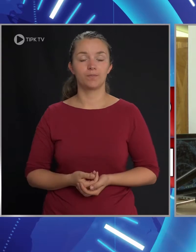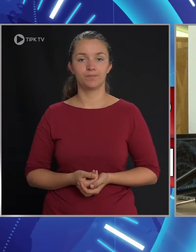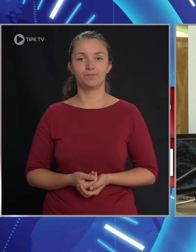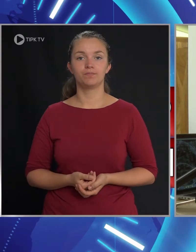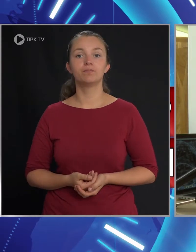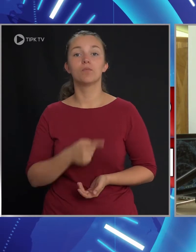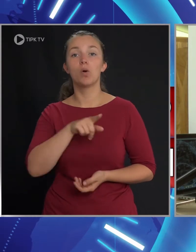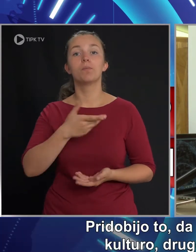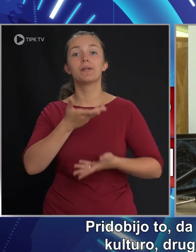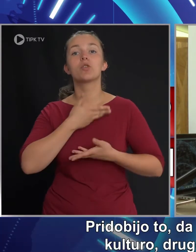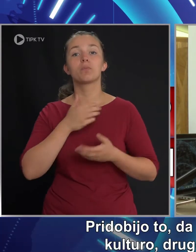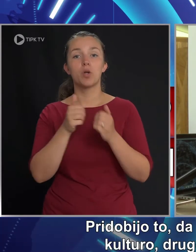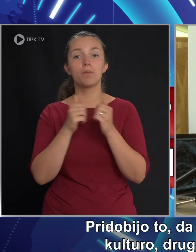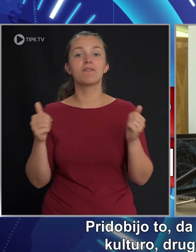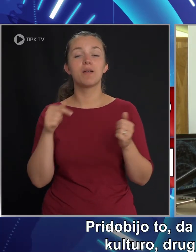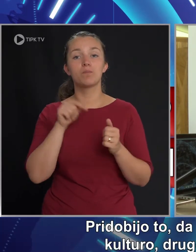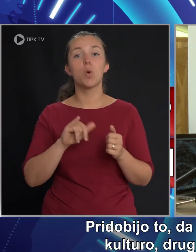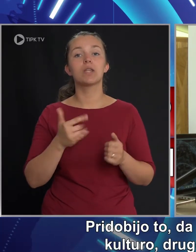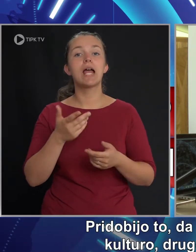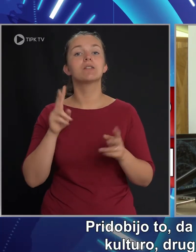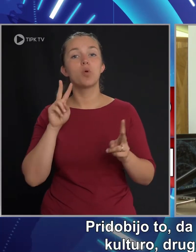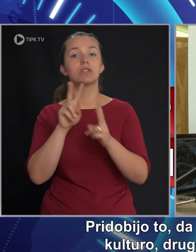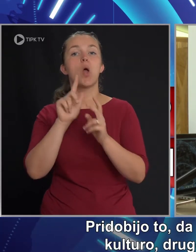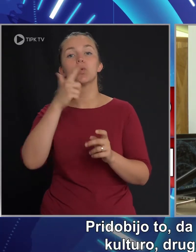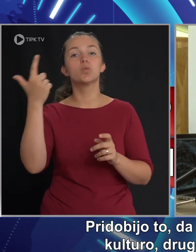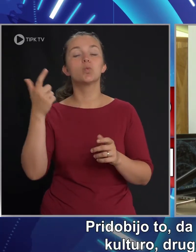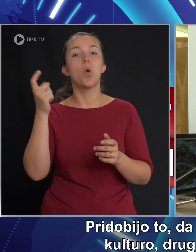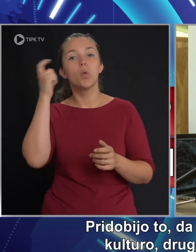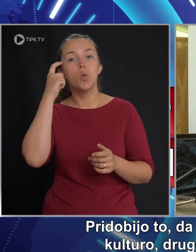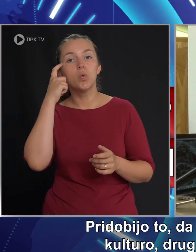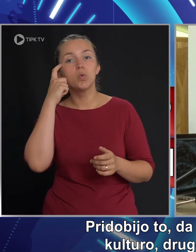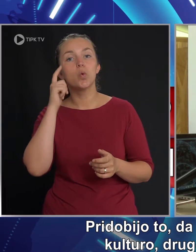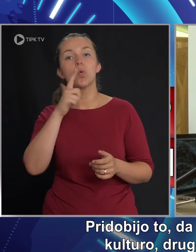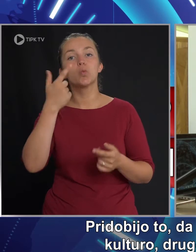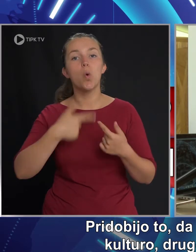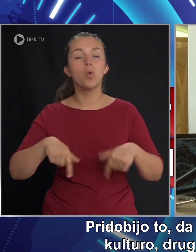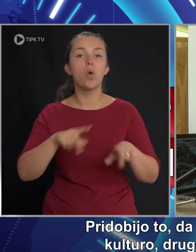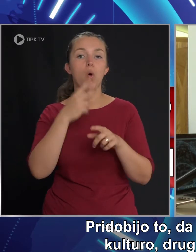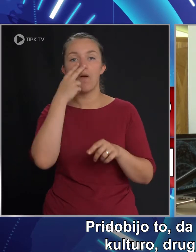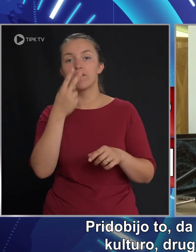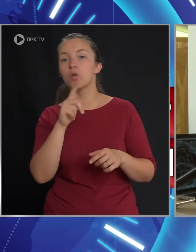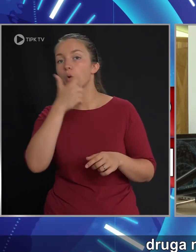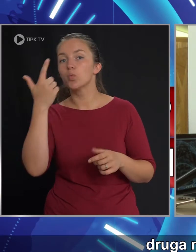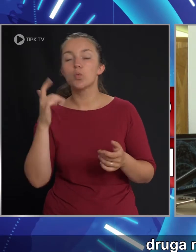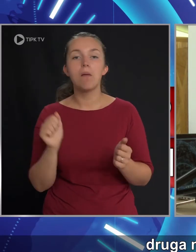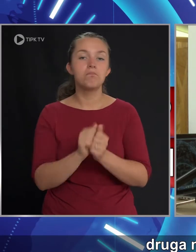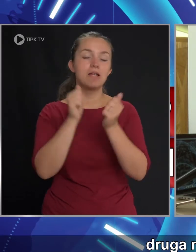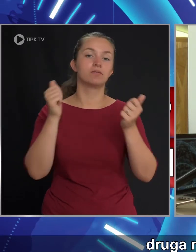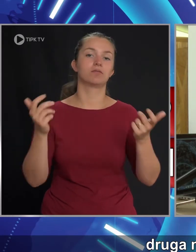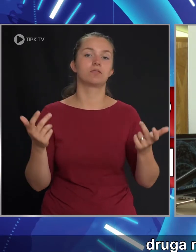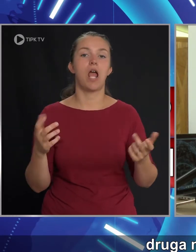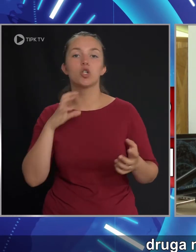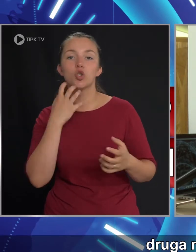Kaj dijaki po koncu prakse v Nemčiji pridobijo? Ja, pridobijo predvsem to, da spoznajo drugo kulturo, ne, drugo okolje vidijo, ne, druga